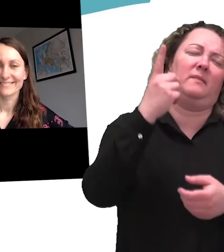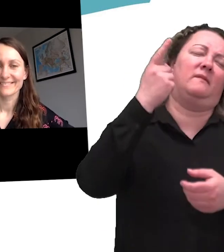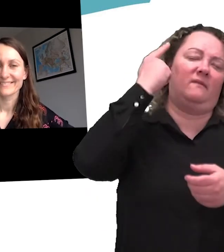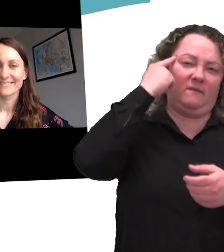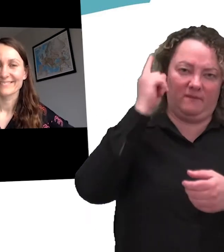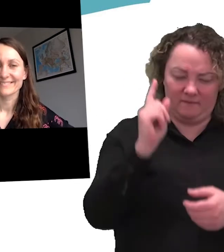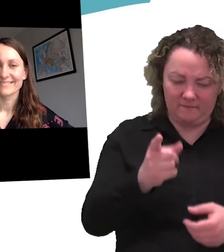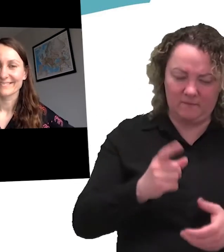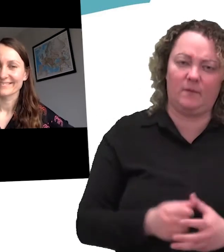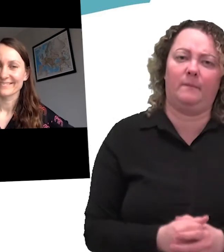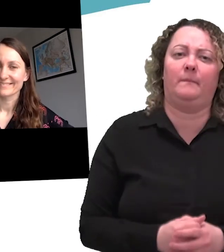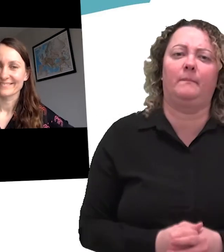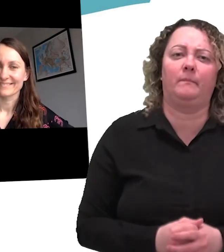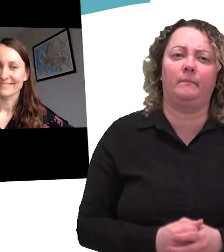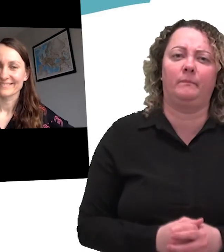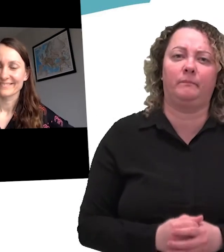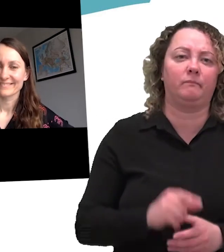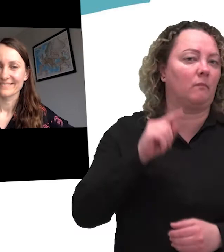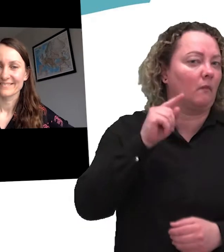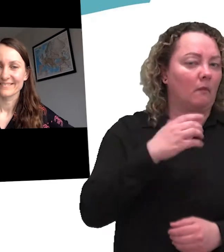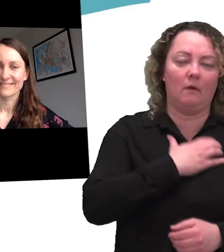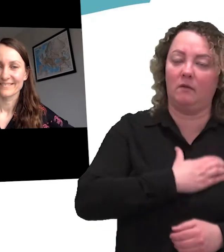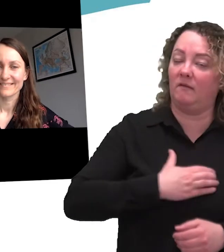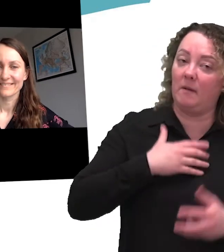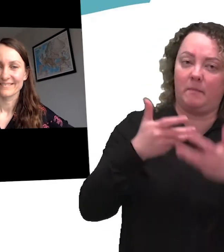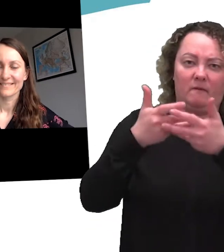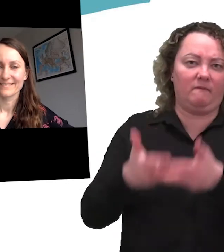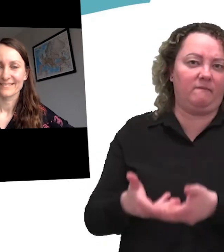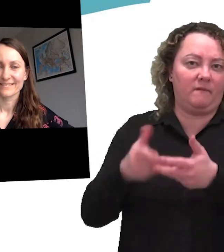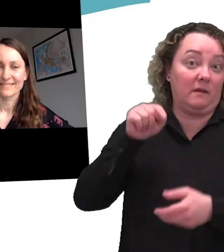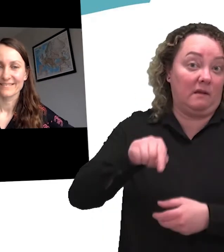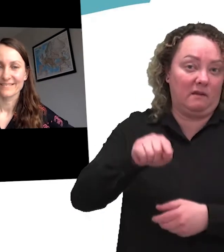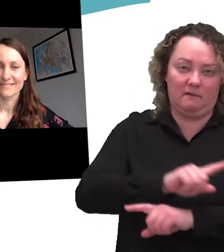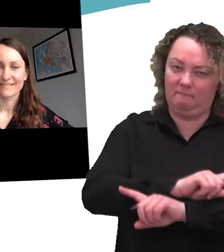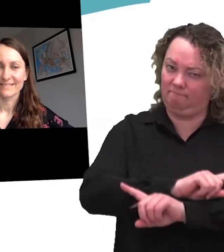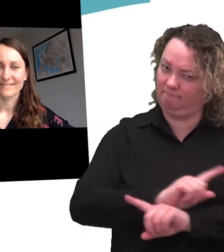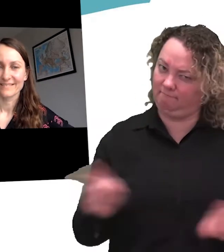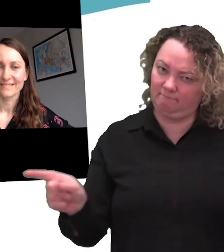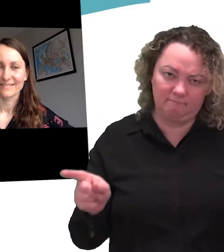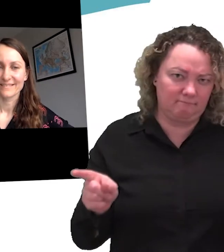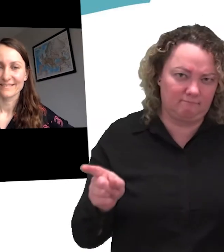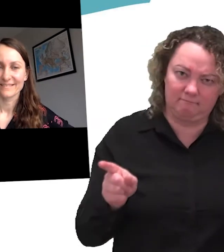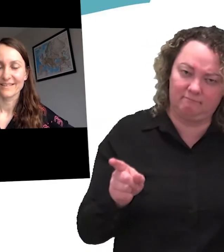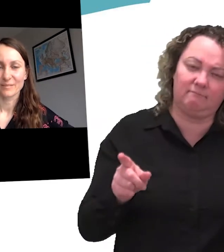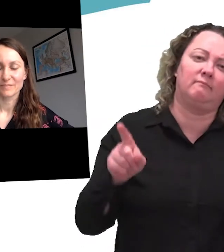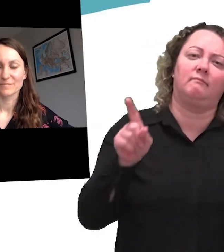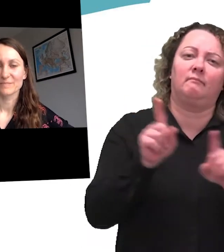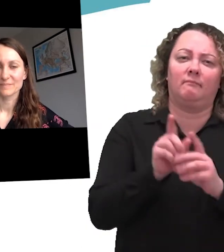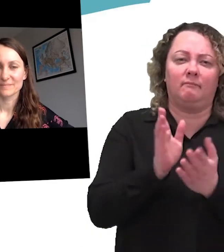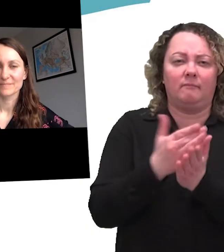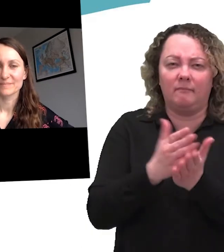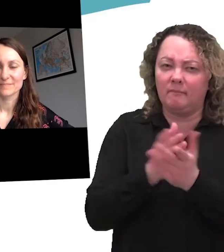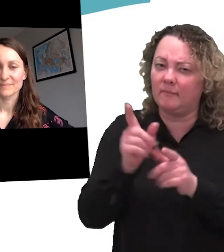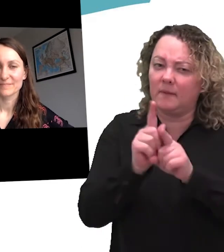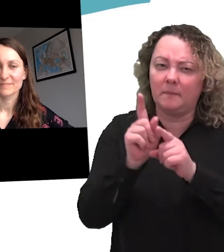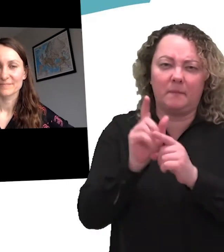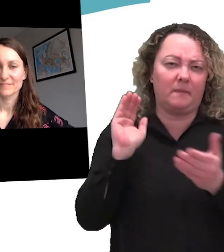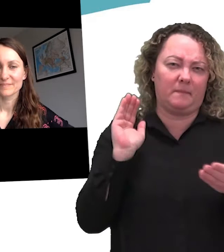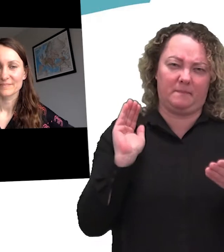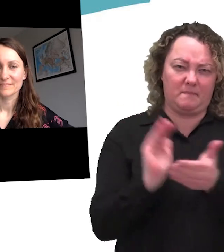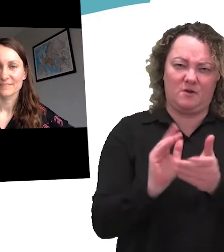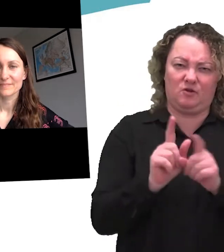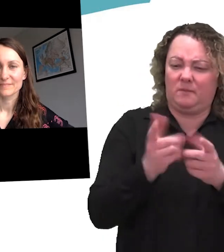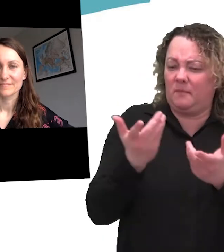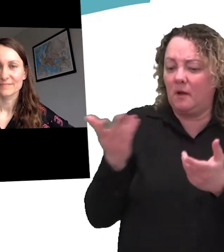Tai šitam nekepti, nes tada ar morkos pagaliukai, ar bulvių pagaliukai, ten jau mažas skirtumas. Kanas.